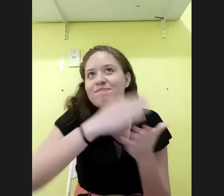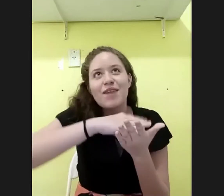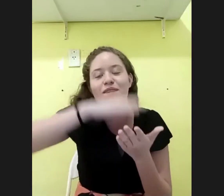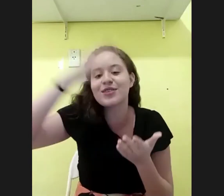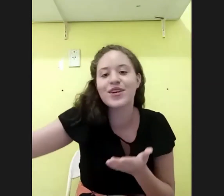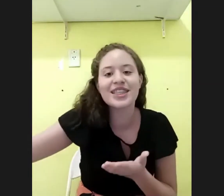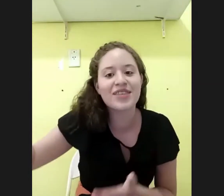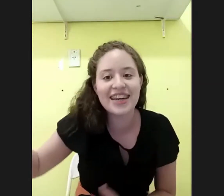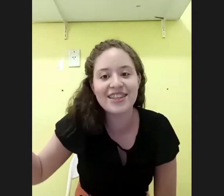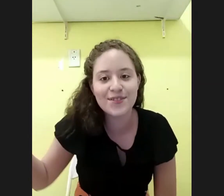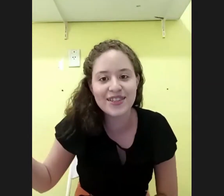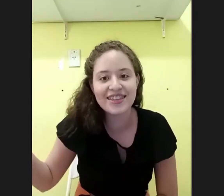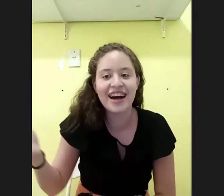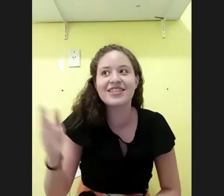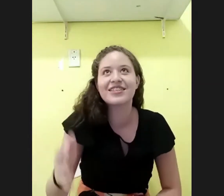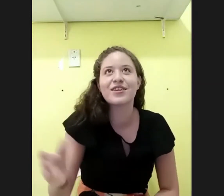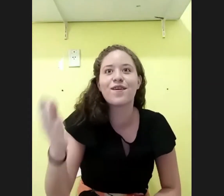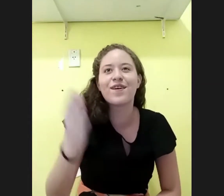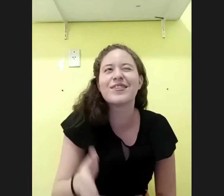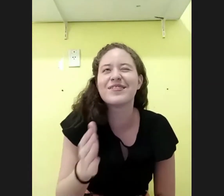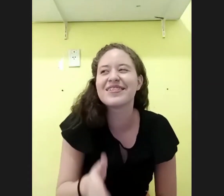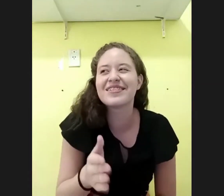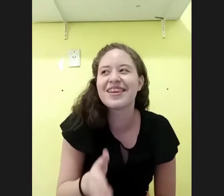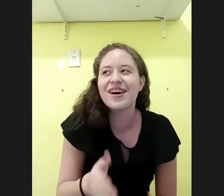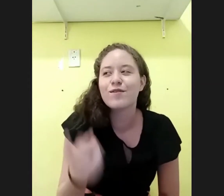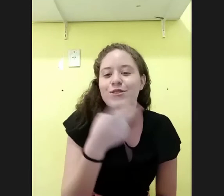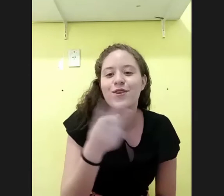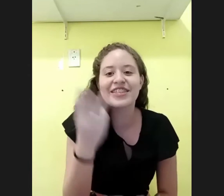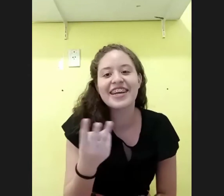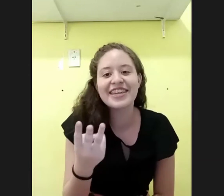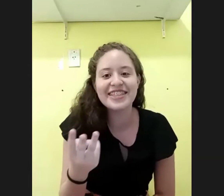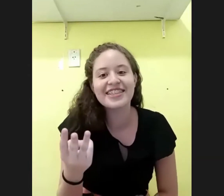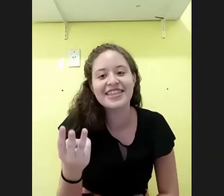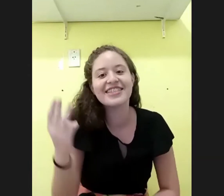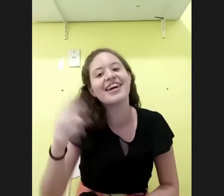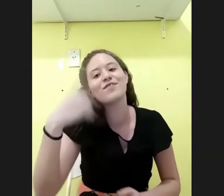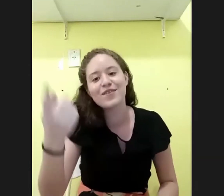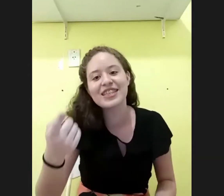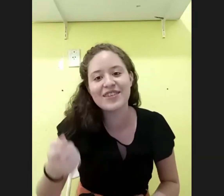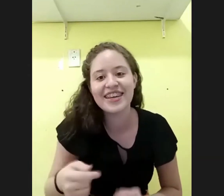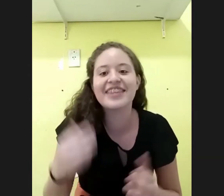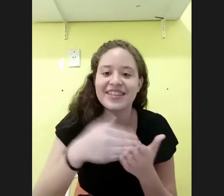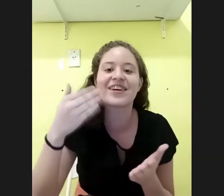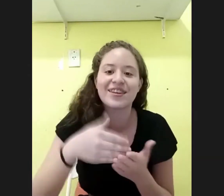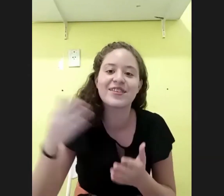Aí passou a semana gratuita, acho que chegou uns 2, 3 dias antes, aí eu fui mandar mensagem, não, eu quero fazer o